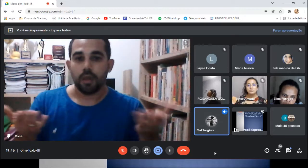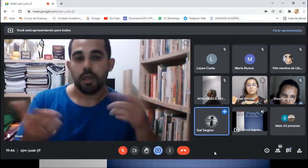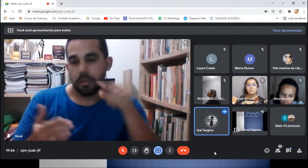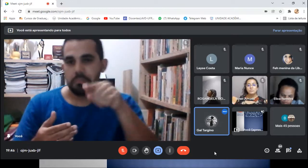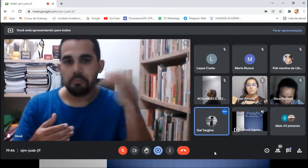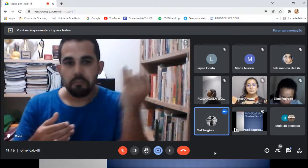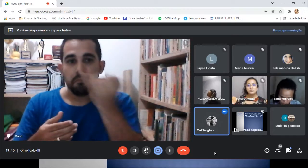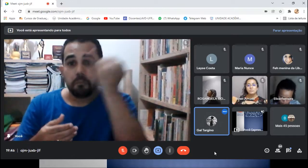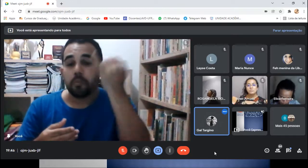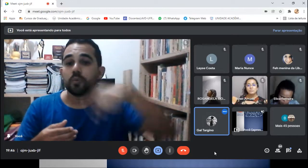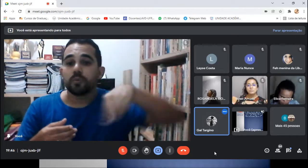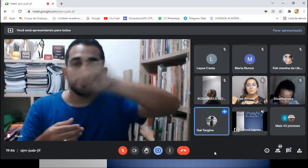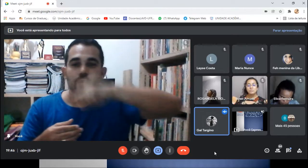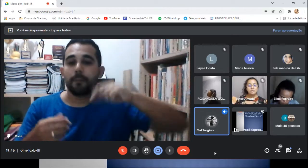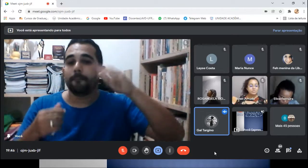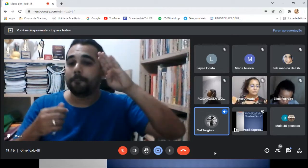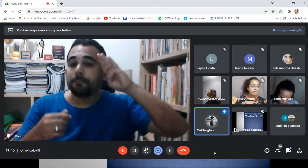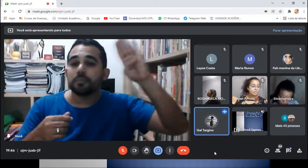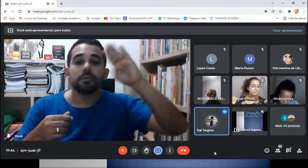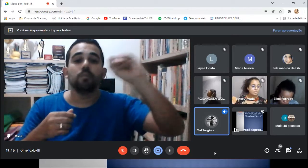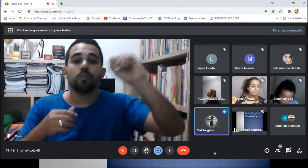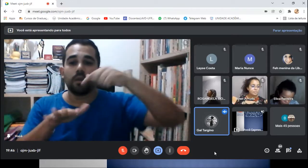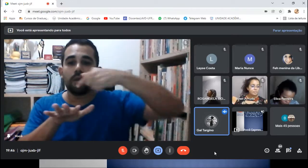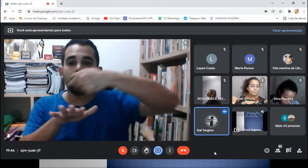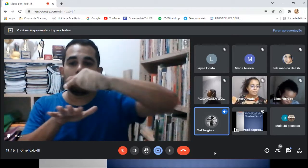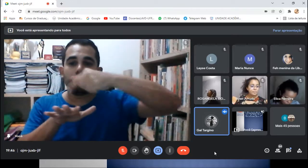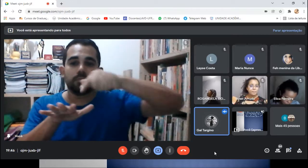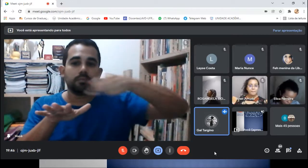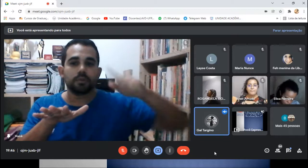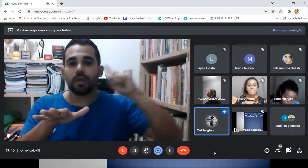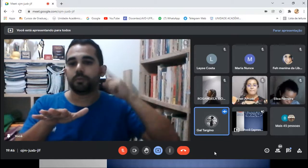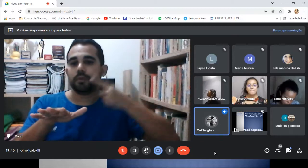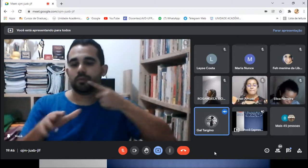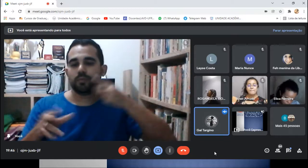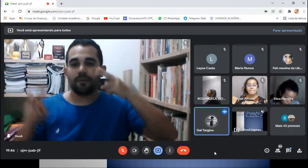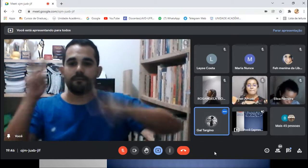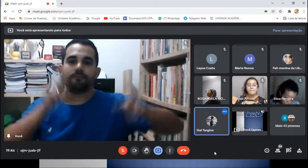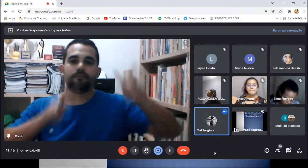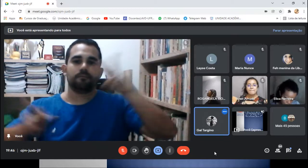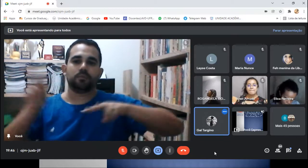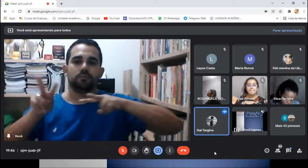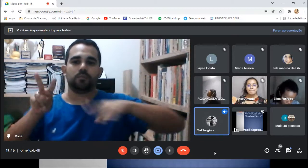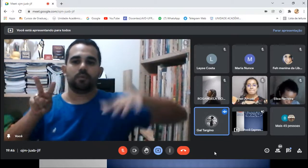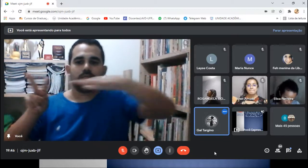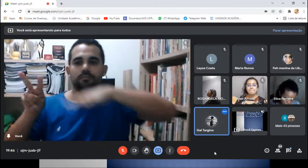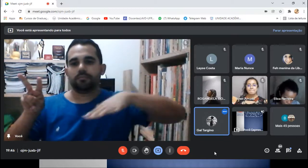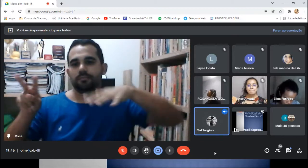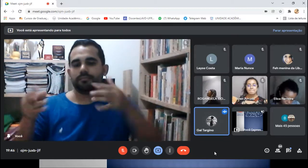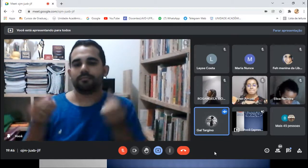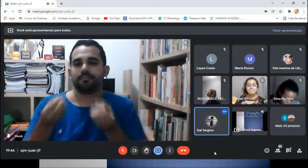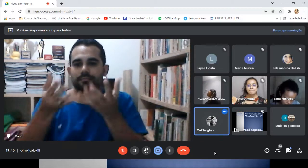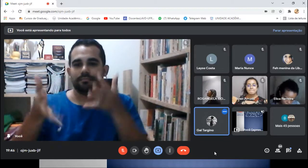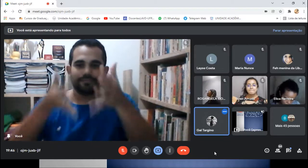Entenderam? É muito importante a gente entender, principalmente, né, que